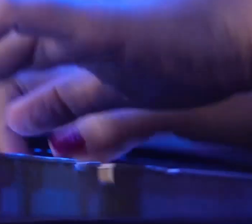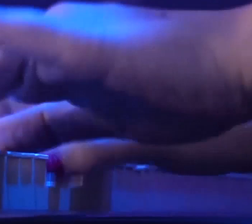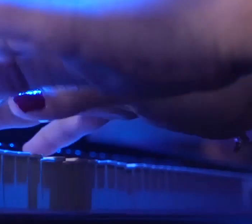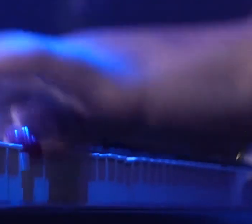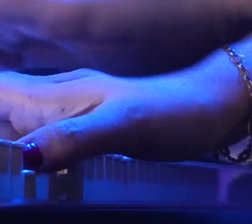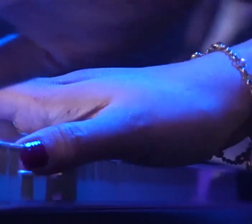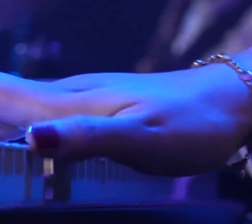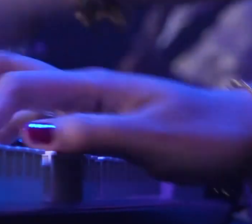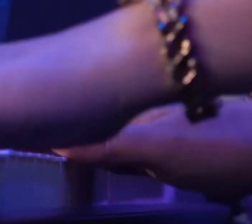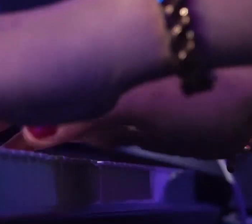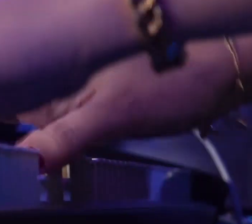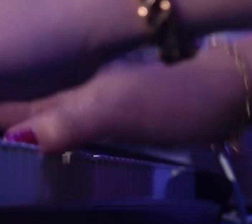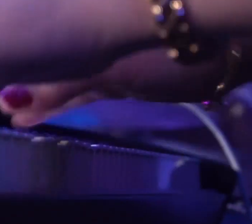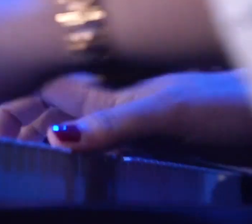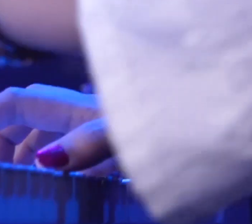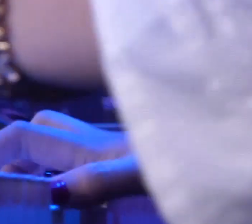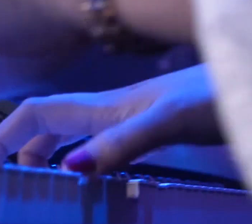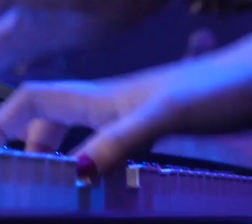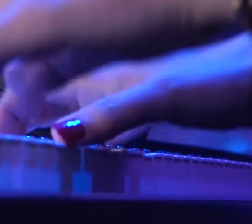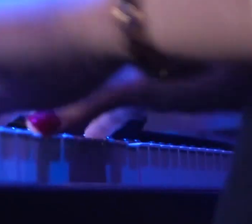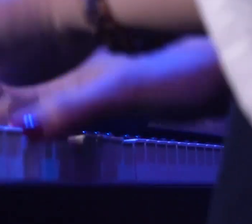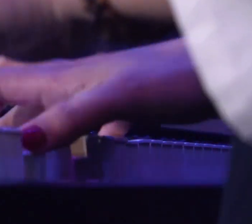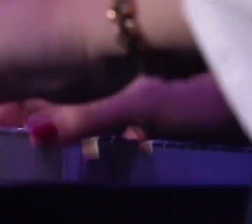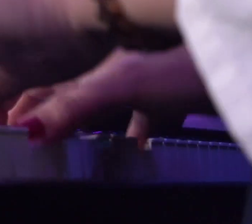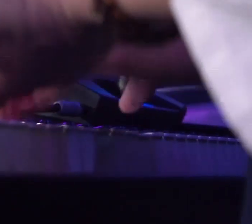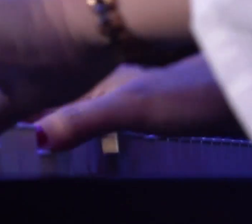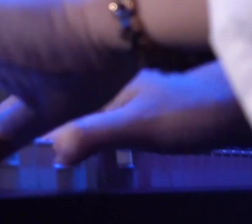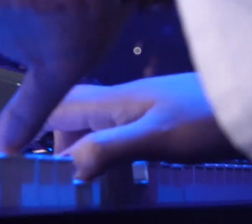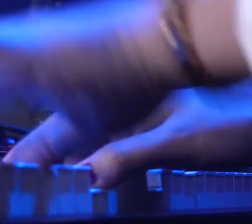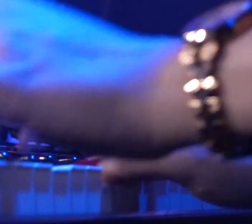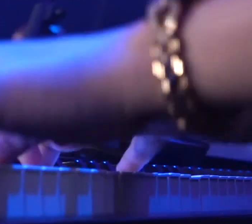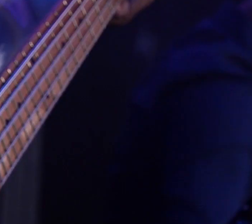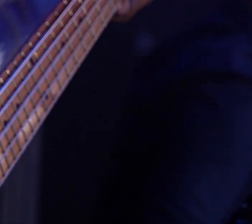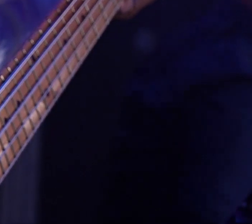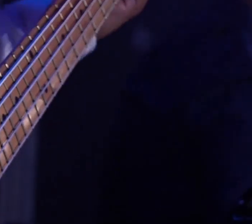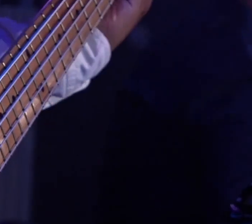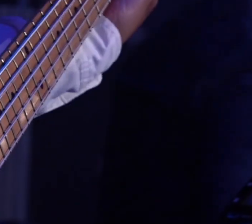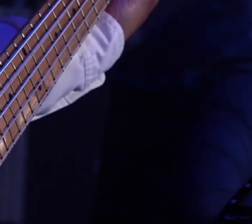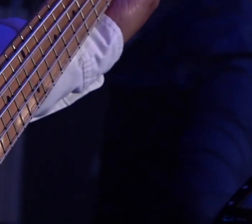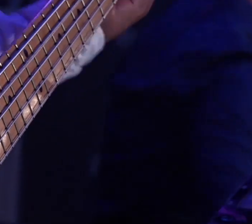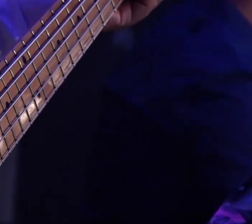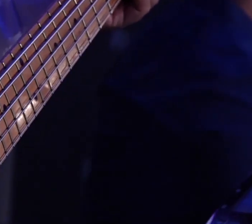Woo! Semua muji nama Yesus Tuhan. Come on, clap your hands in the air. Come on, church.